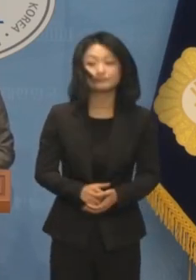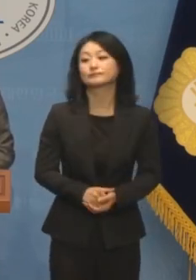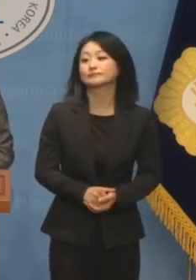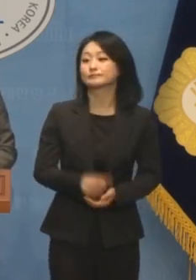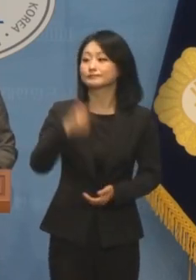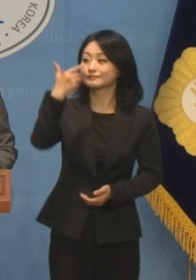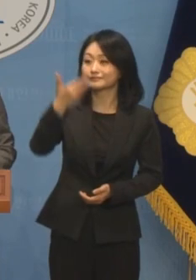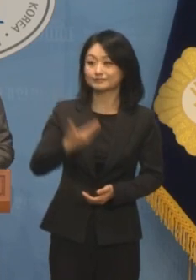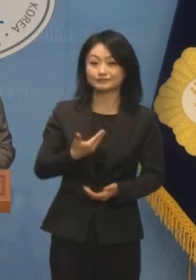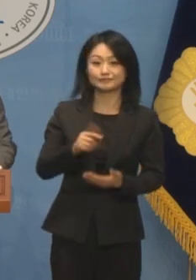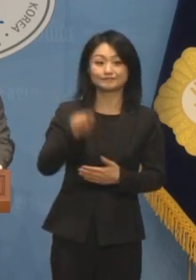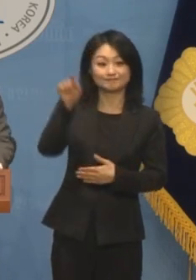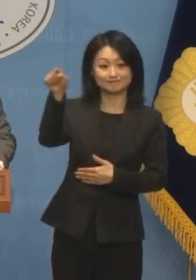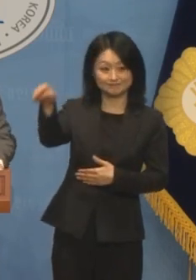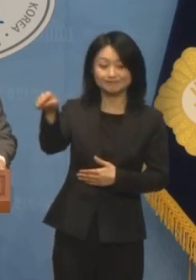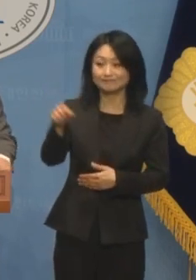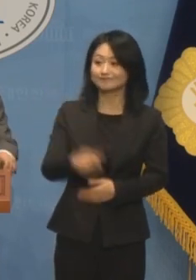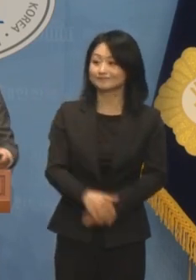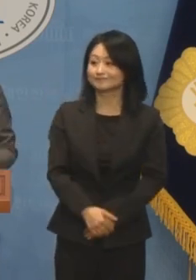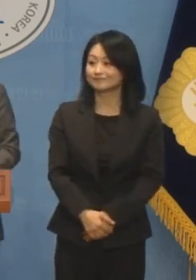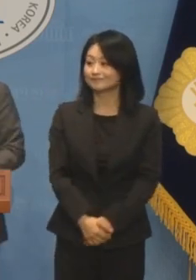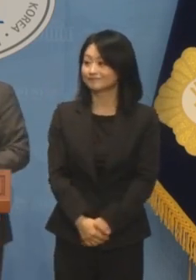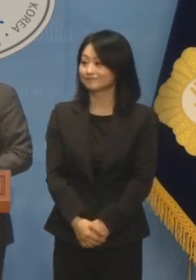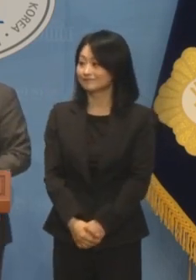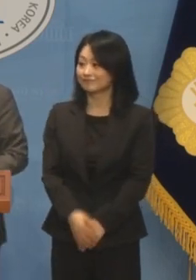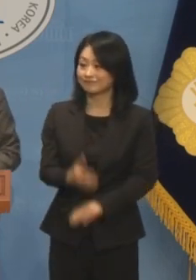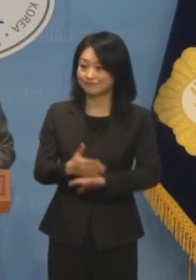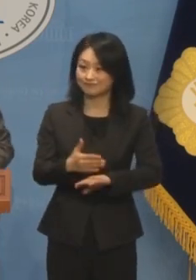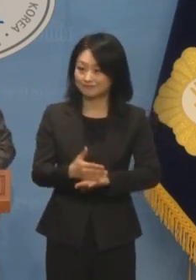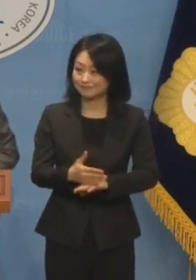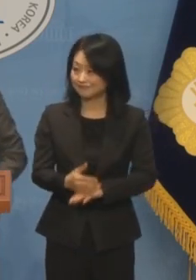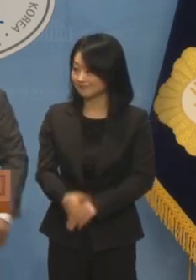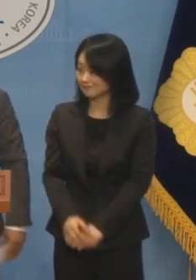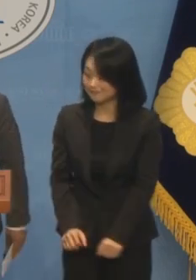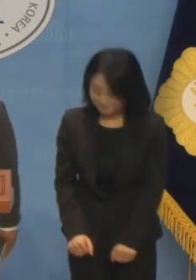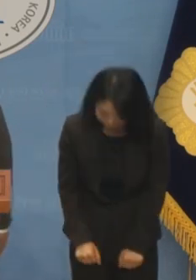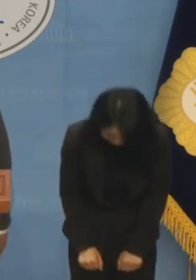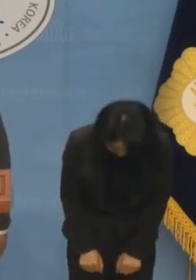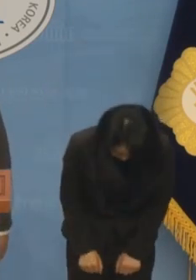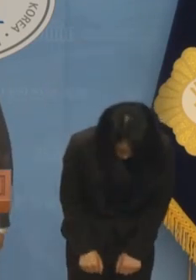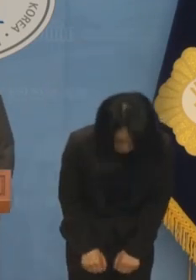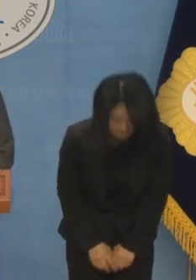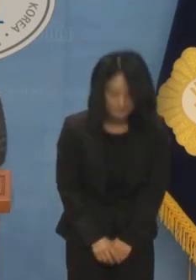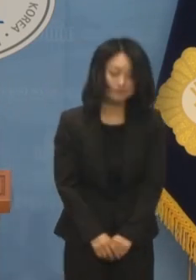질문하실 사항 밖에서 할까요? 예, 감사합니다.